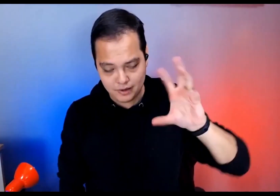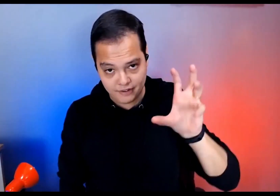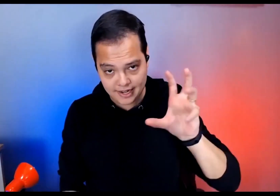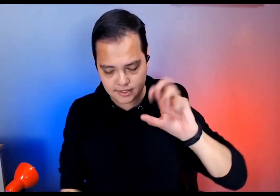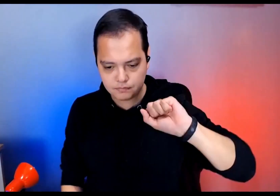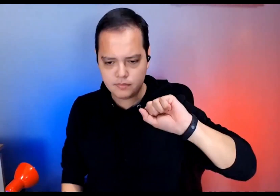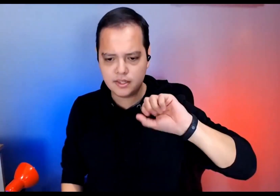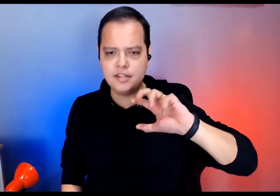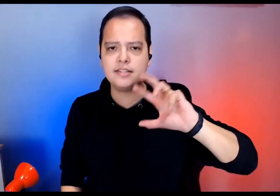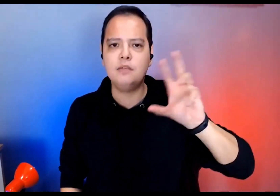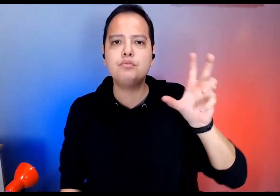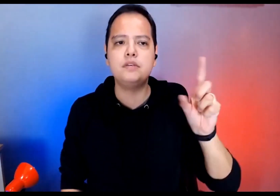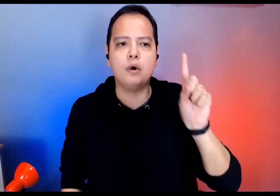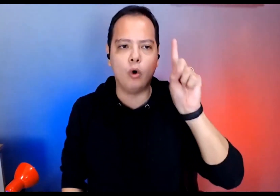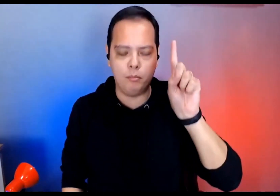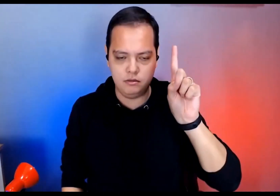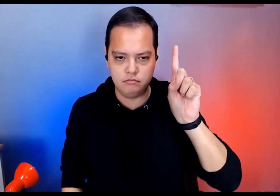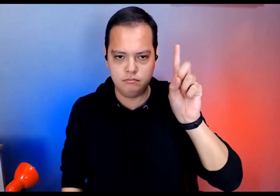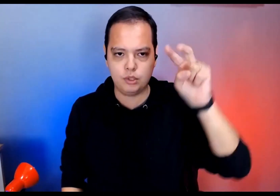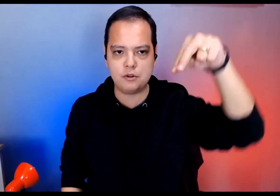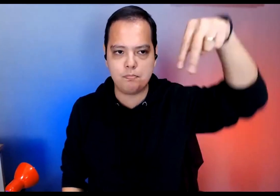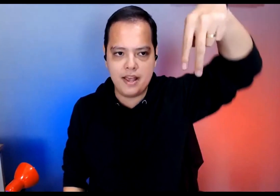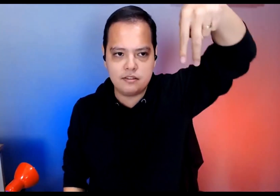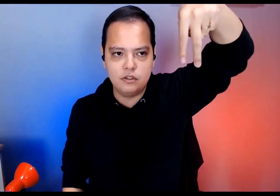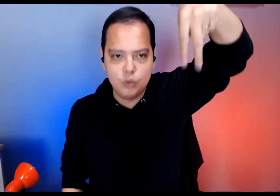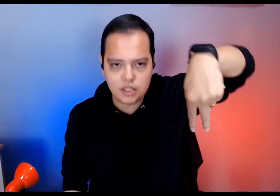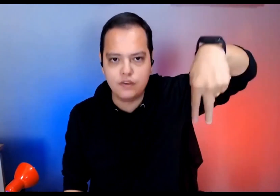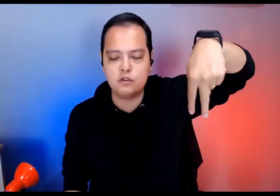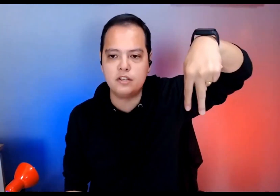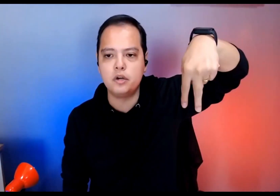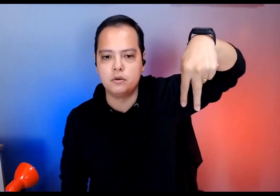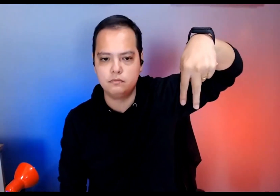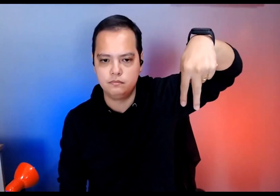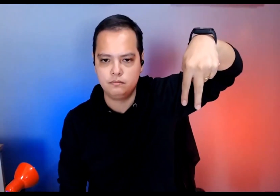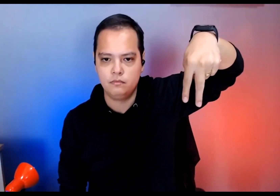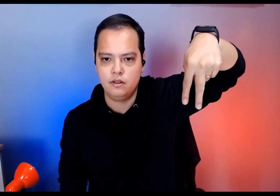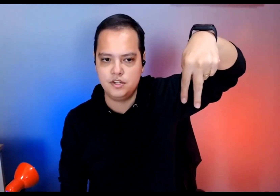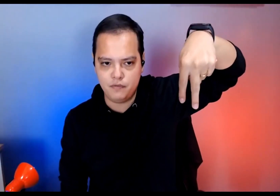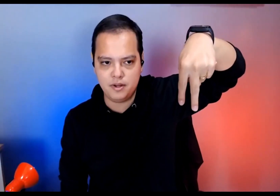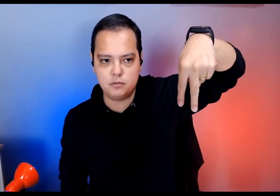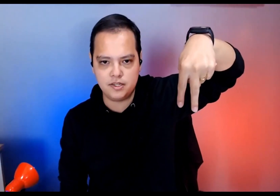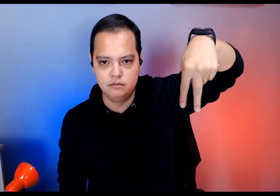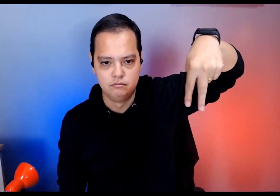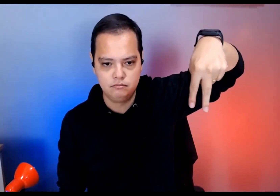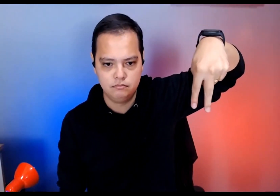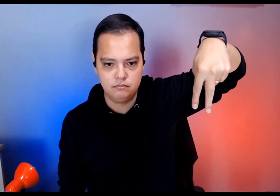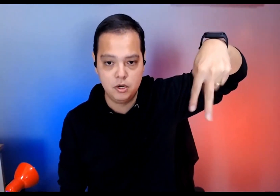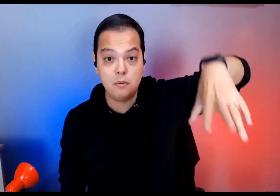frase que diz que é impossível um homem botar os pés 2 vezes no mesmo rio. Já viram essa expressão? Por